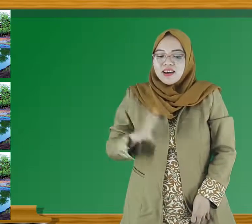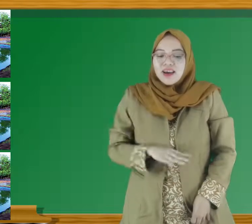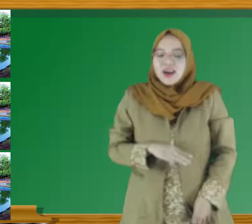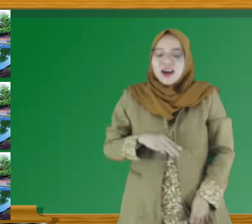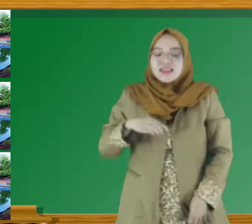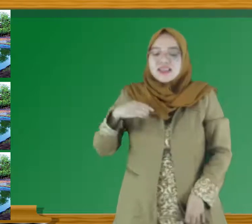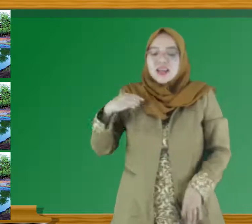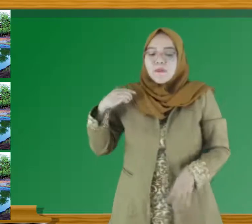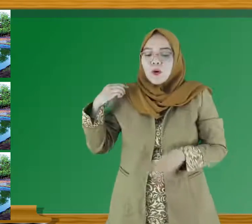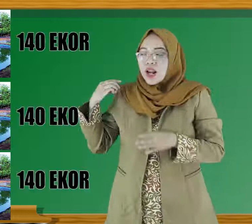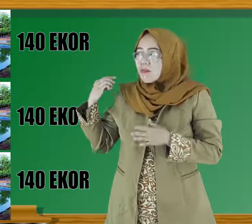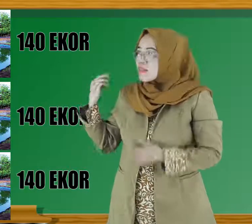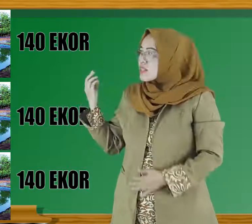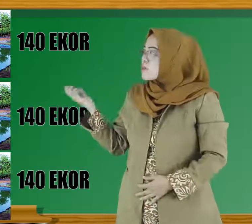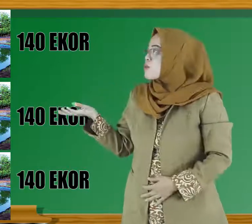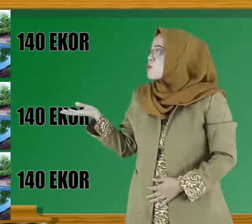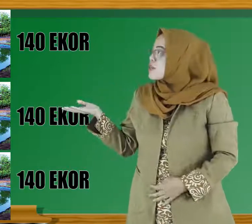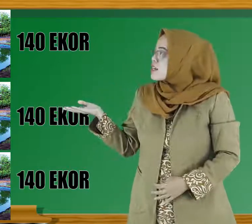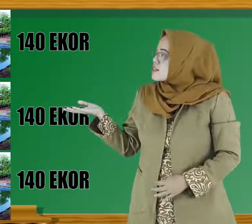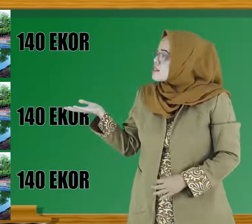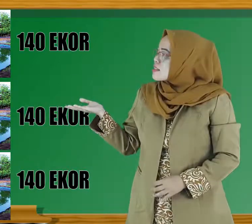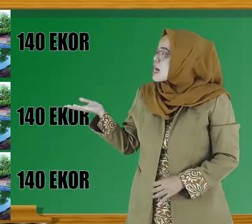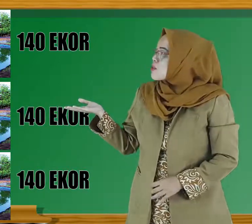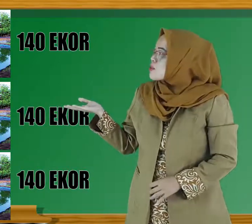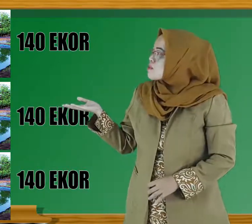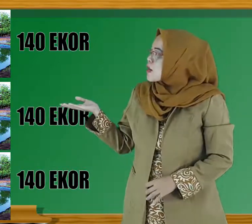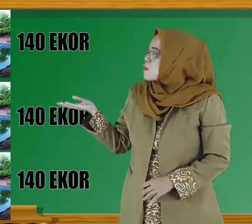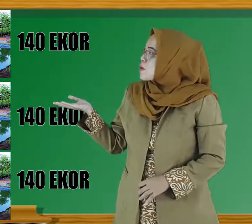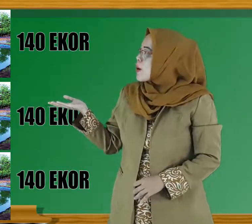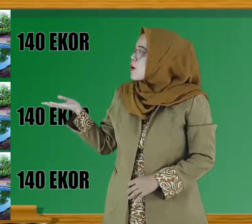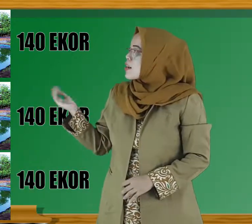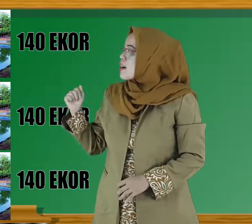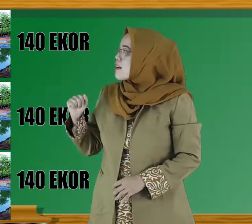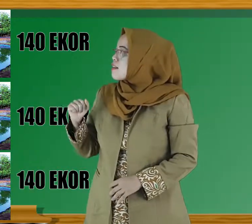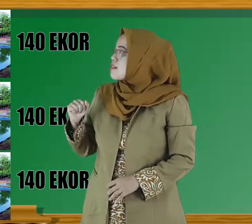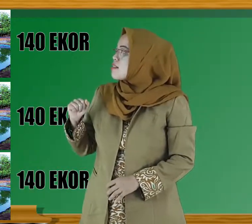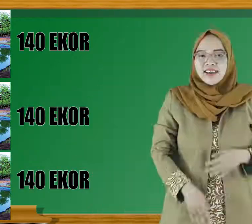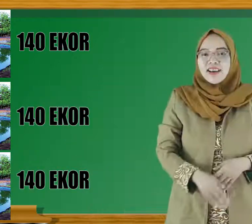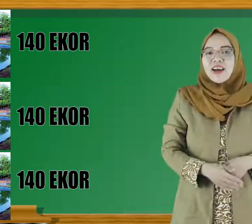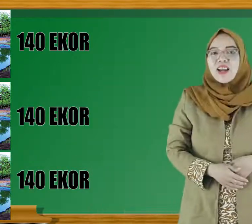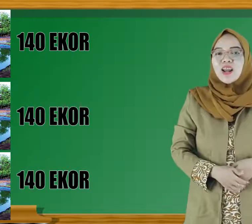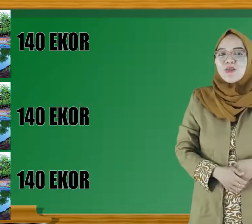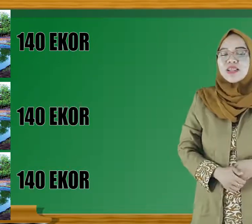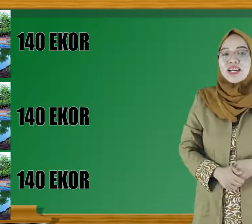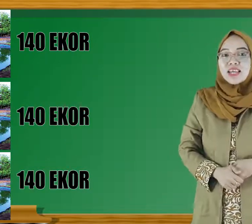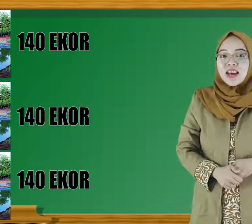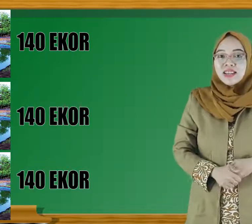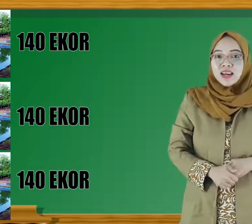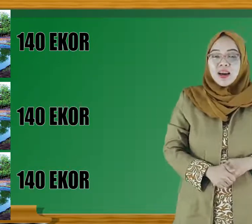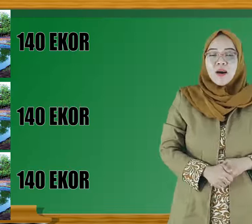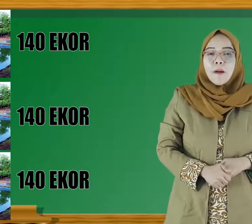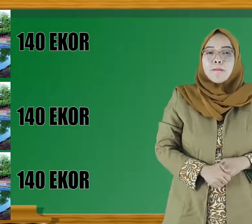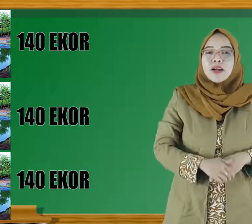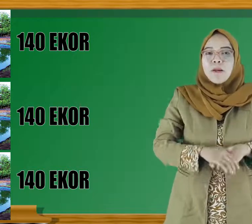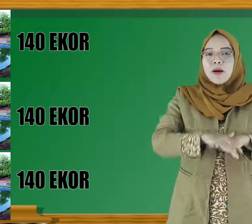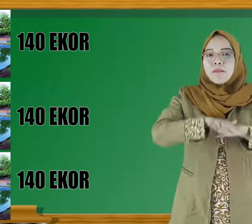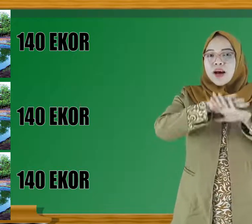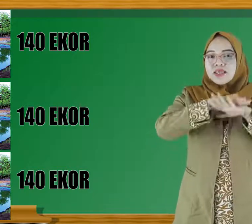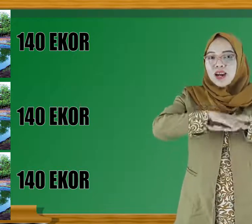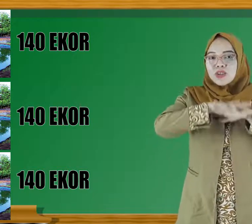Nah, setiap kolam tersebut berisi 140 ekor ikan. Lalu pertanyaannya, berapa banyak